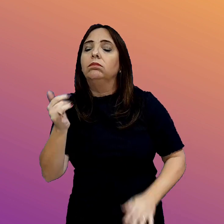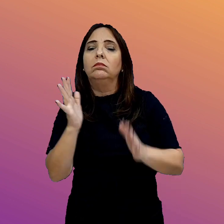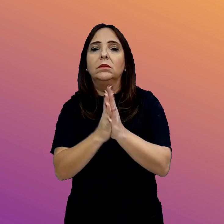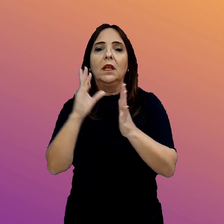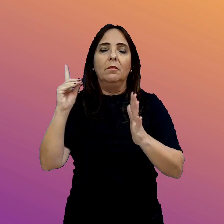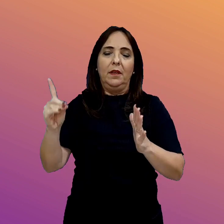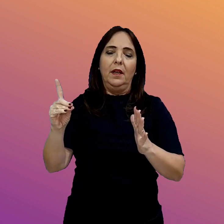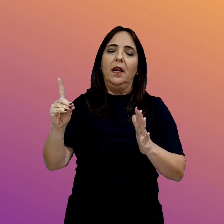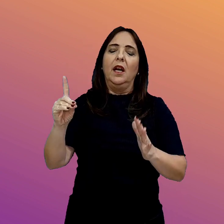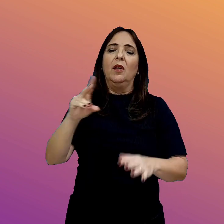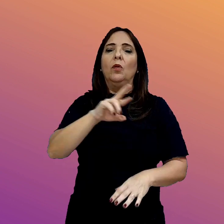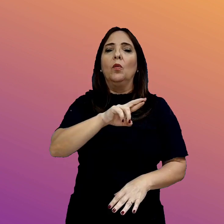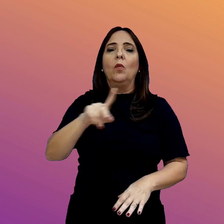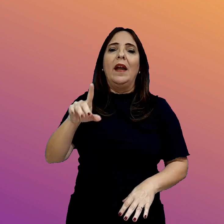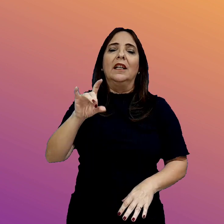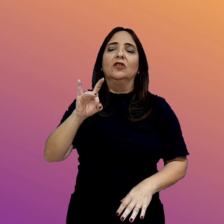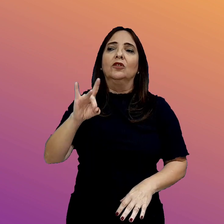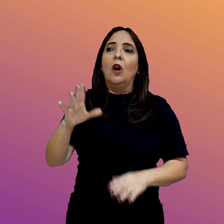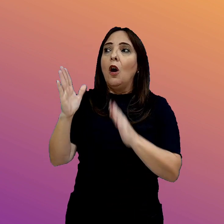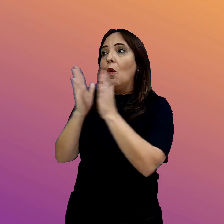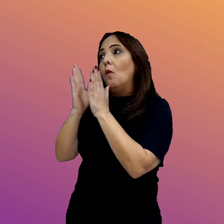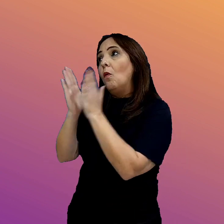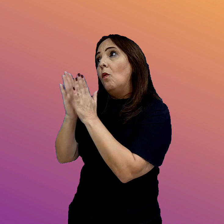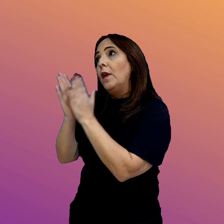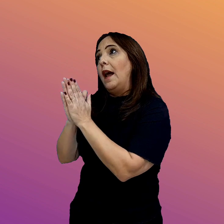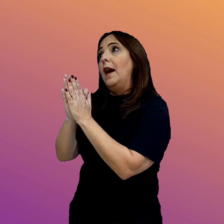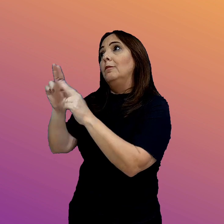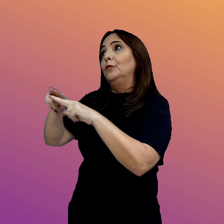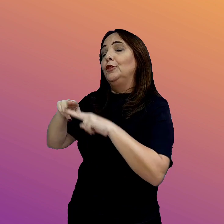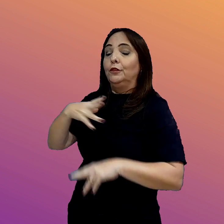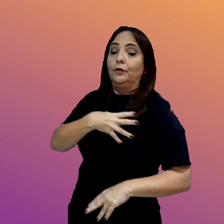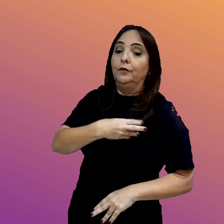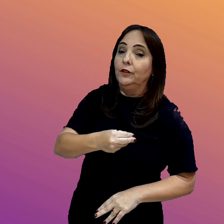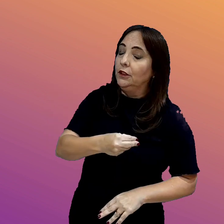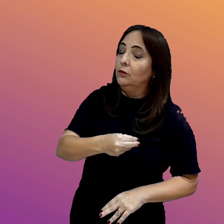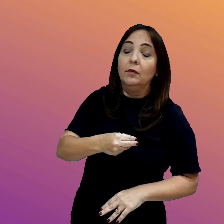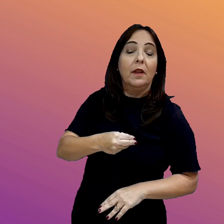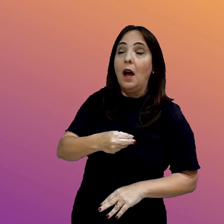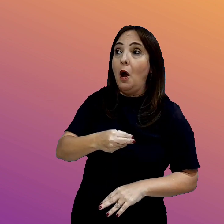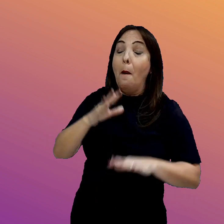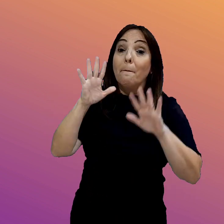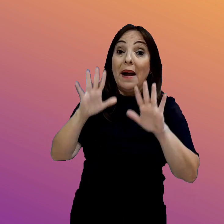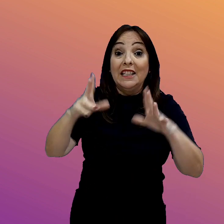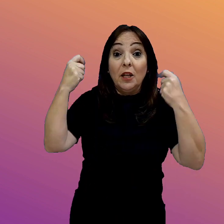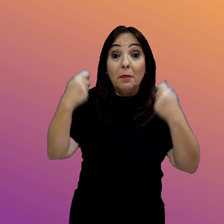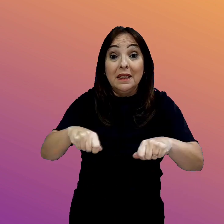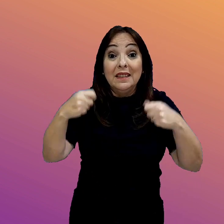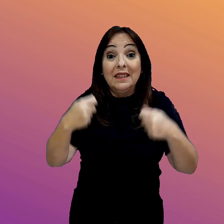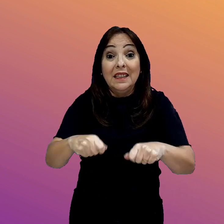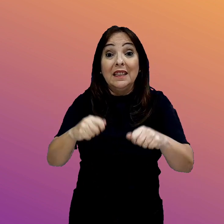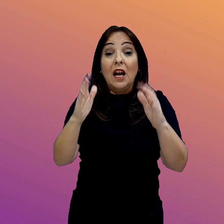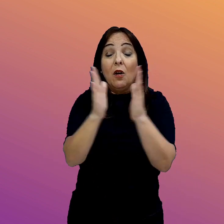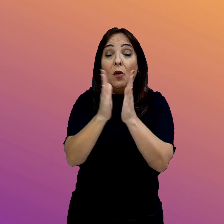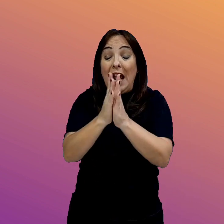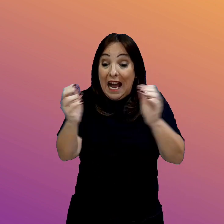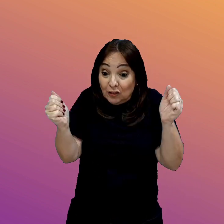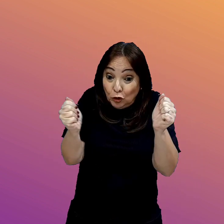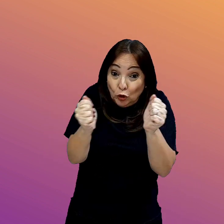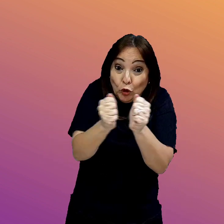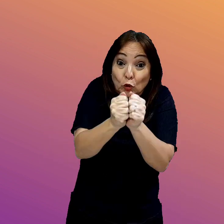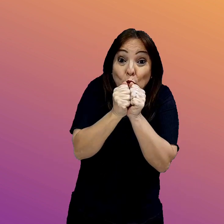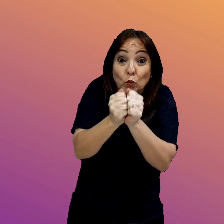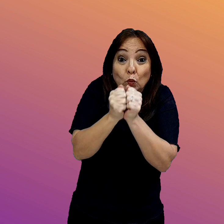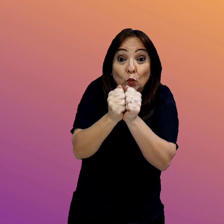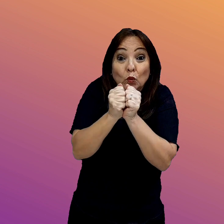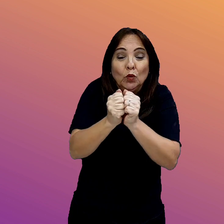orar pelos filhos, não basta orar com o cônjuge para quem é casado. A gente tem que orar não basta orar pelo cônjuge, é orar com o